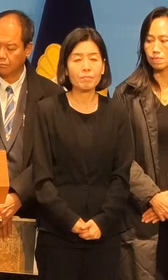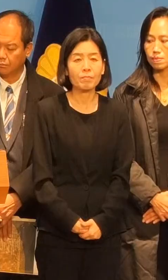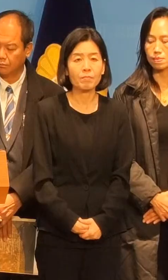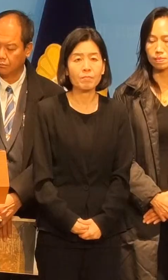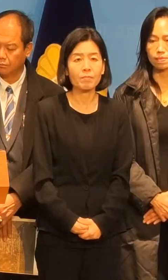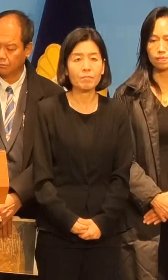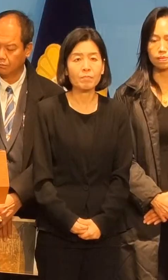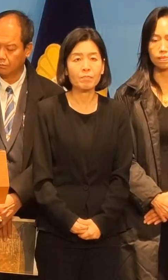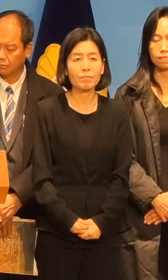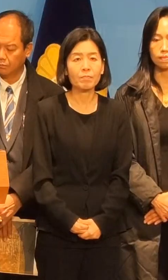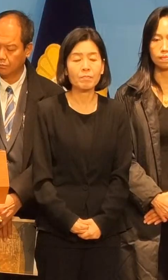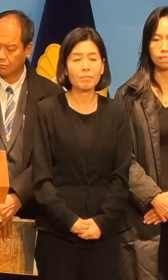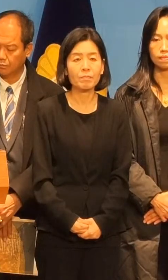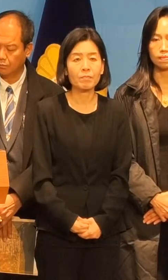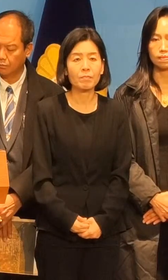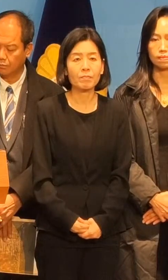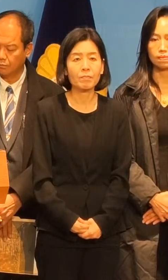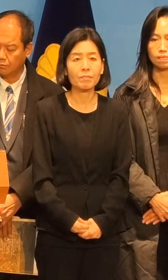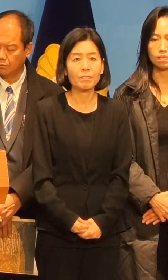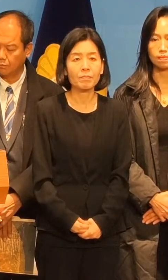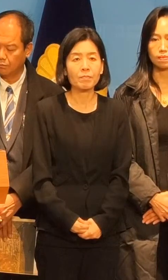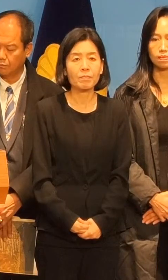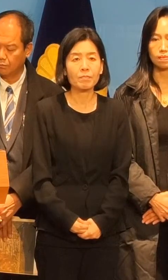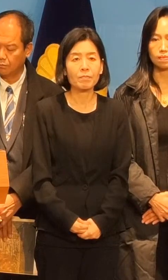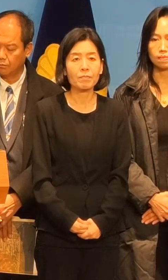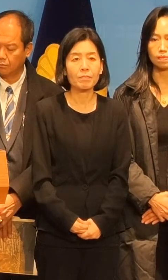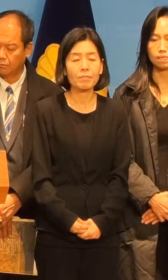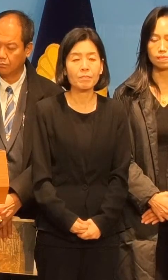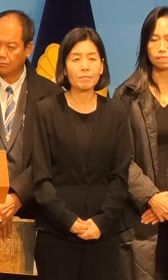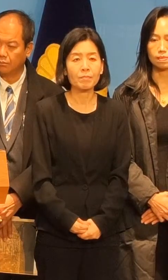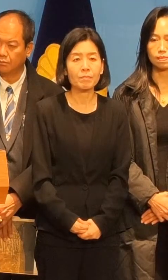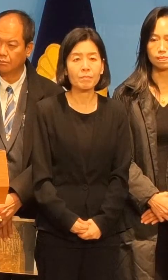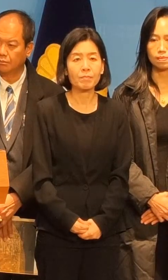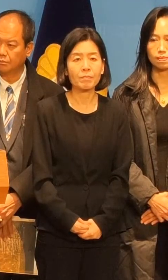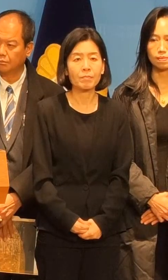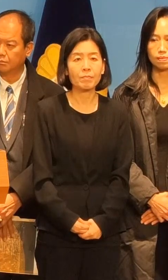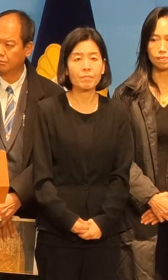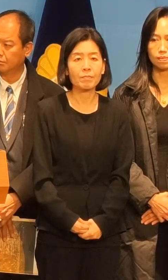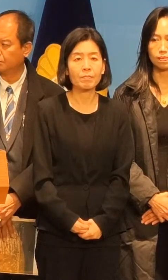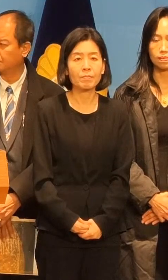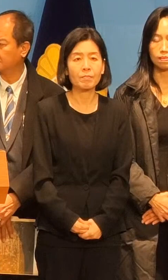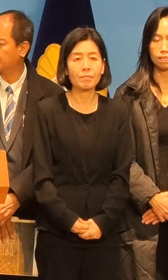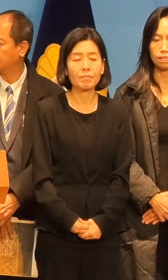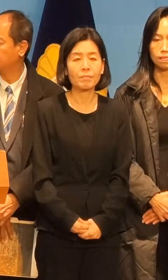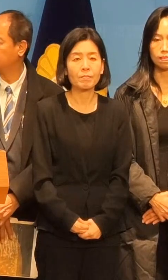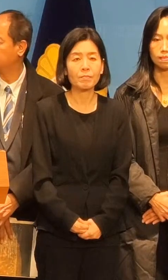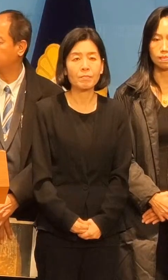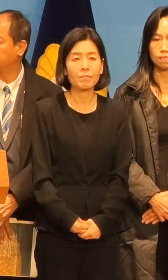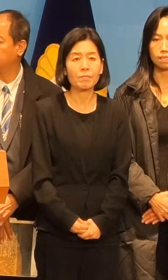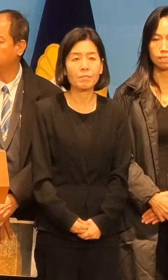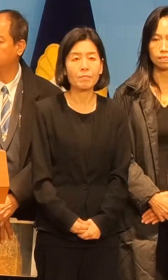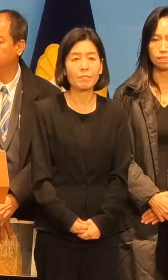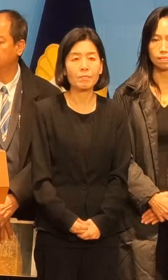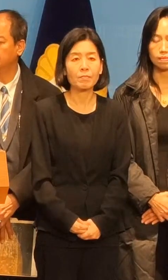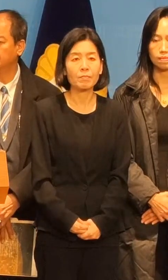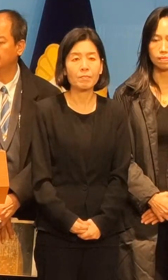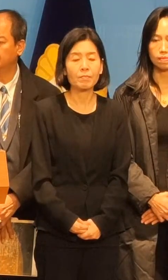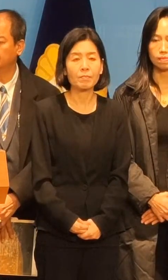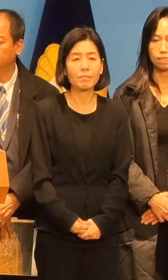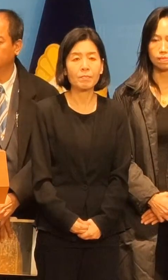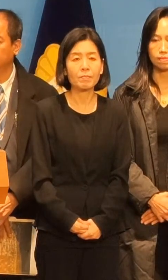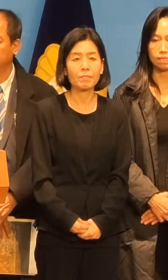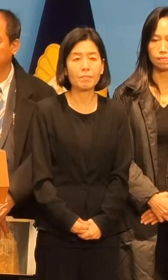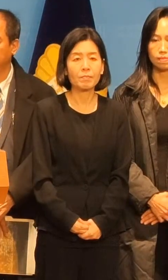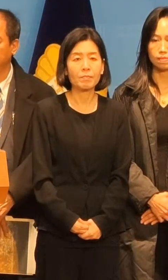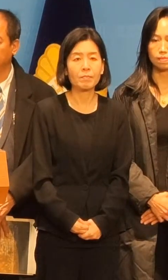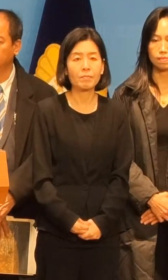တယ်ဆိုတဲ့ဟာကိုပြသဖို့လို့ဒီအကြမ်းဖက်စစ်ကောင်စီရဲ့တန်ယုံရှိမှာပေါ့နော်ဒါငြိမ်းချမ်းစွာစံထထုတ်ဖော်တဲ့လှုပ်ရှားမှုတွေလုပ်နေကြတာကိုလည်းကျွန်